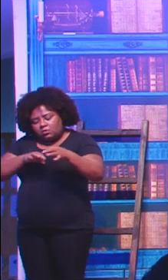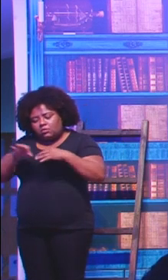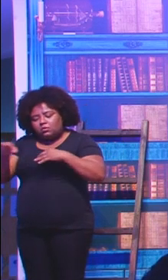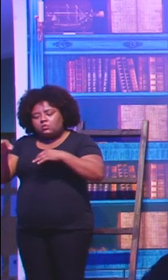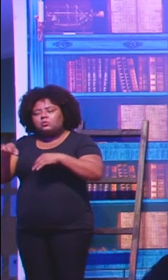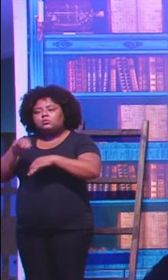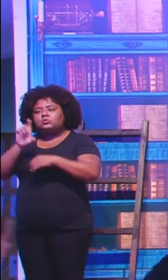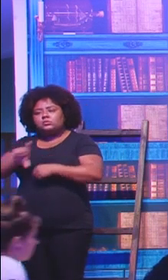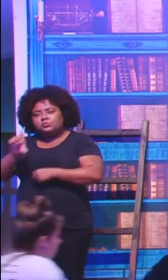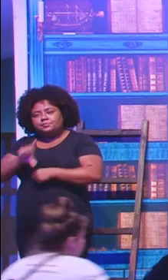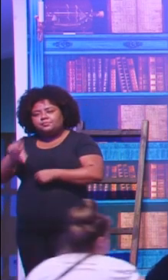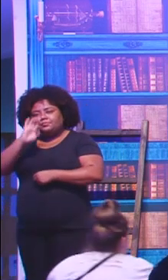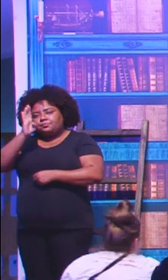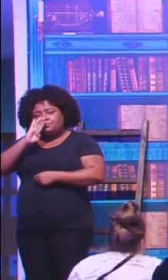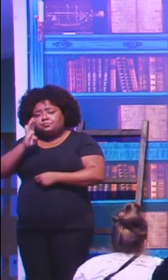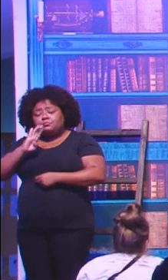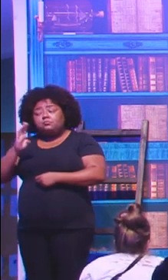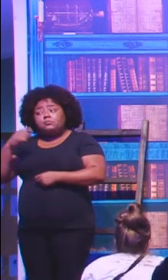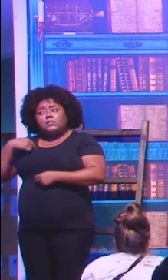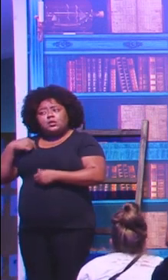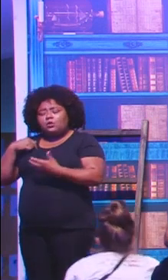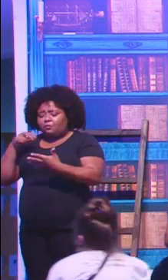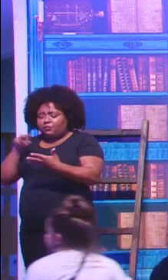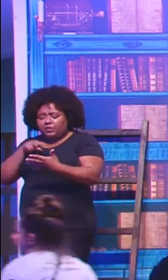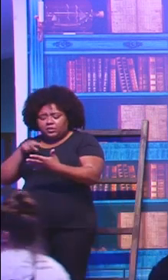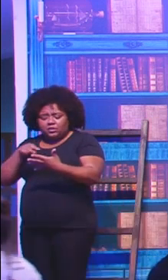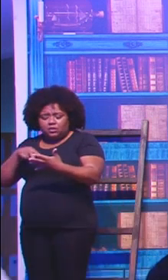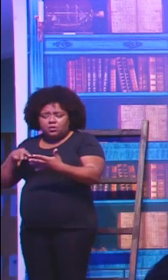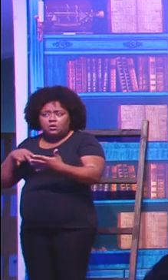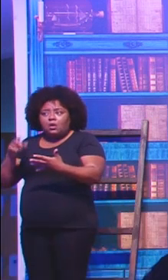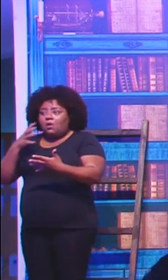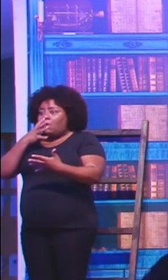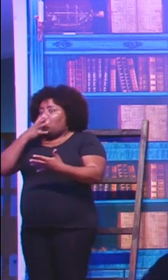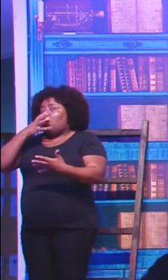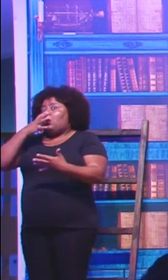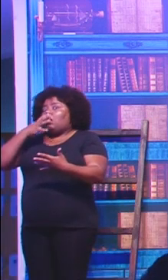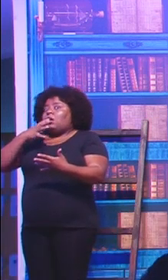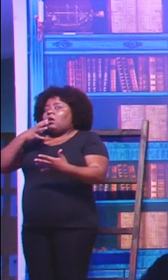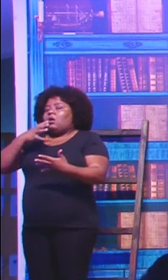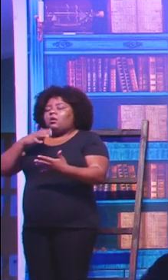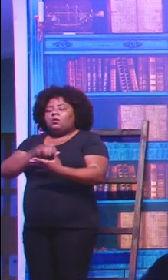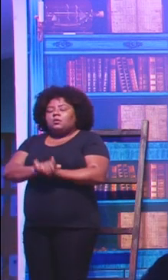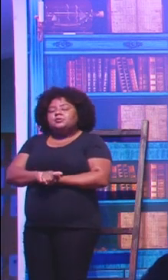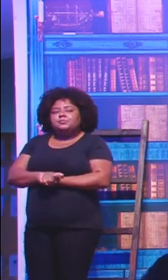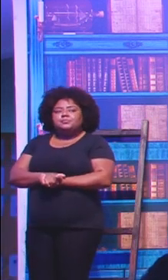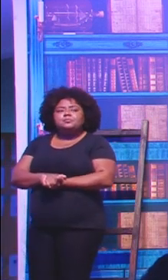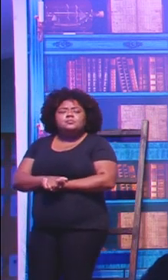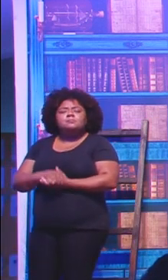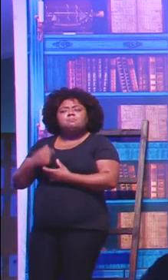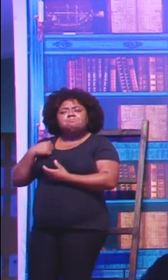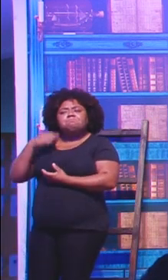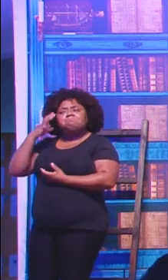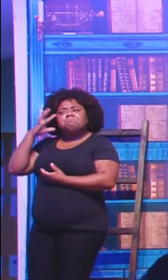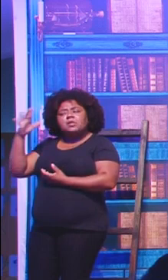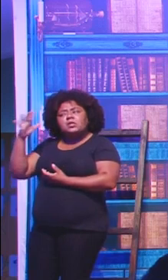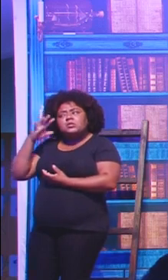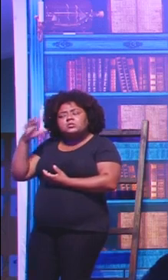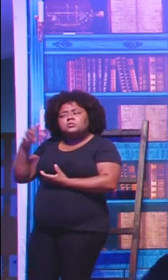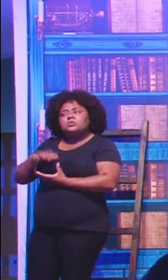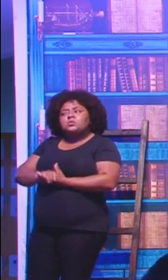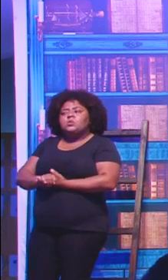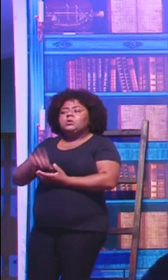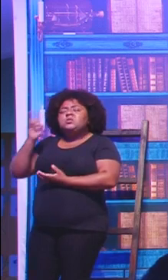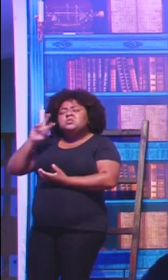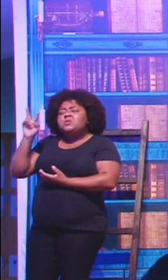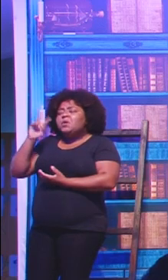impressionado com essas obras. E... quando eu penso como essa história